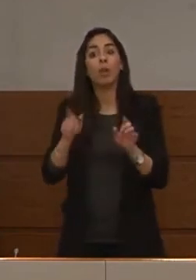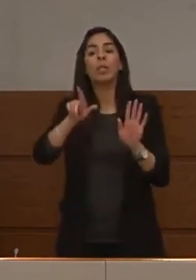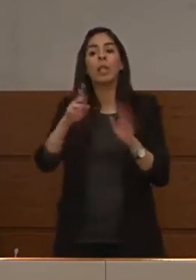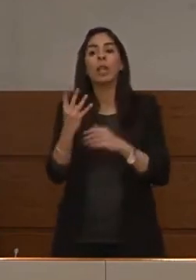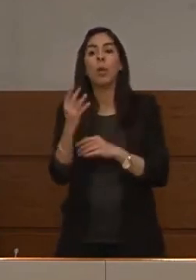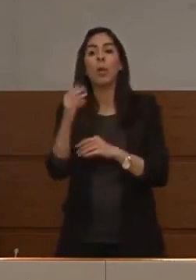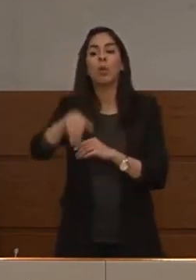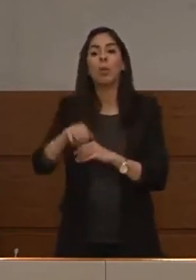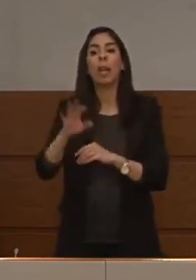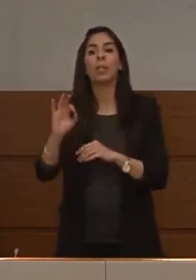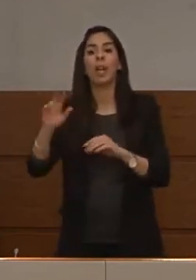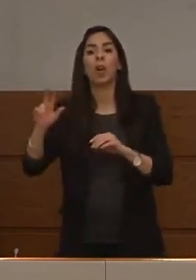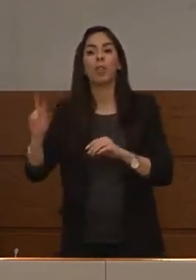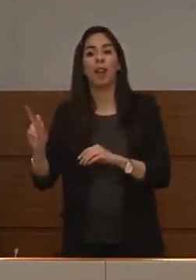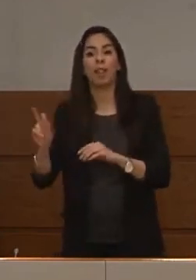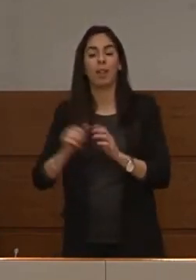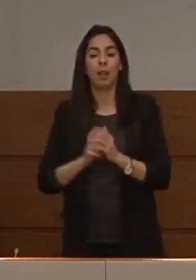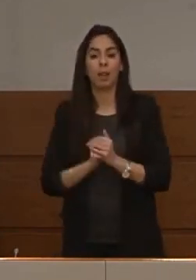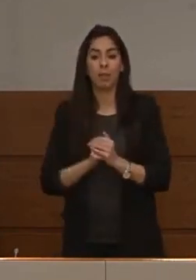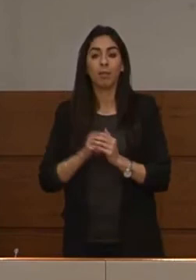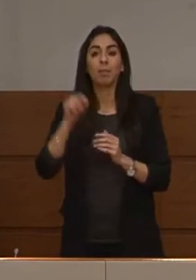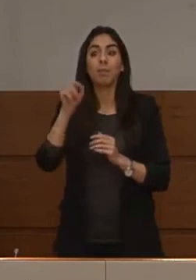54.030. Di questi,